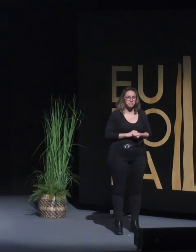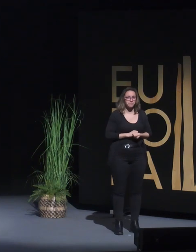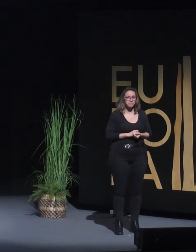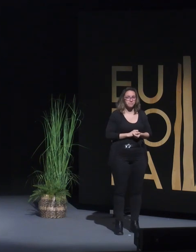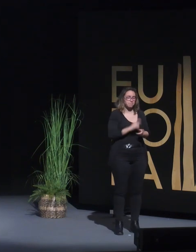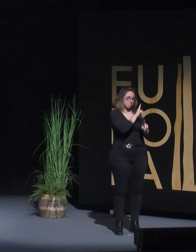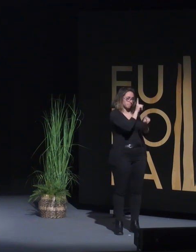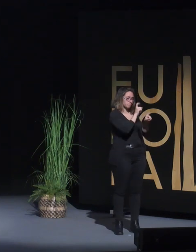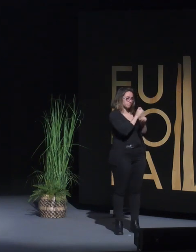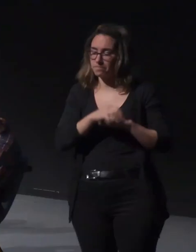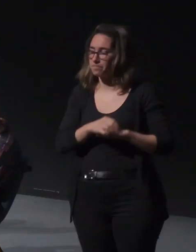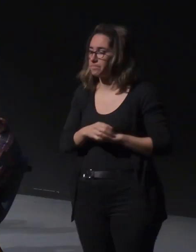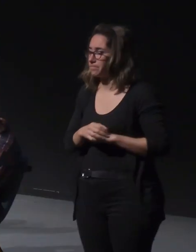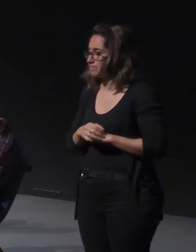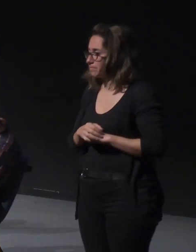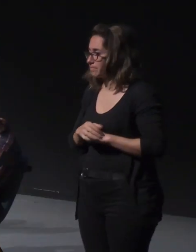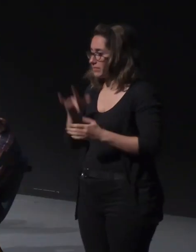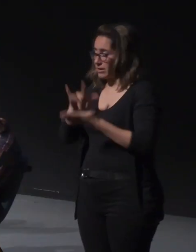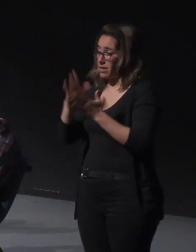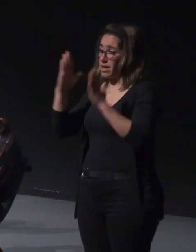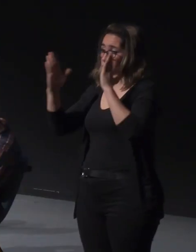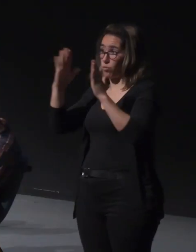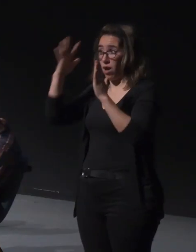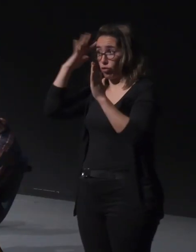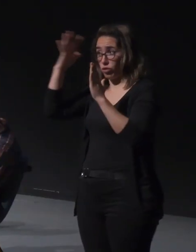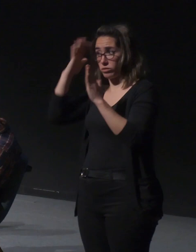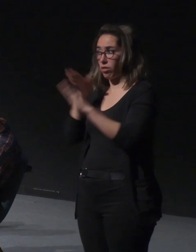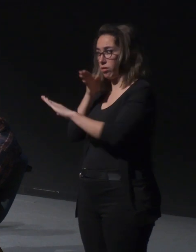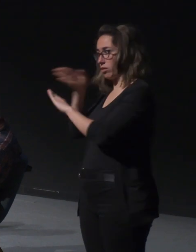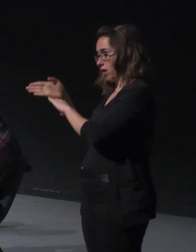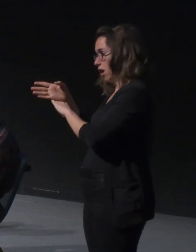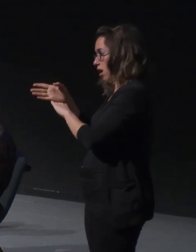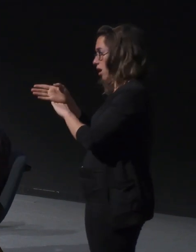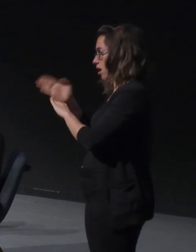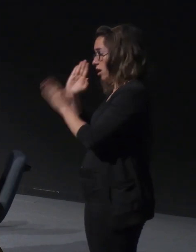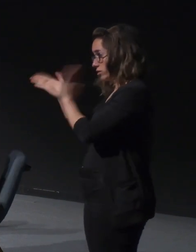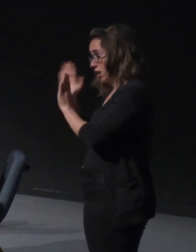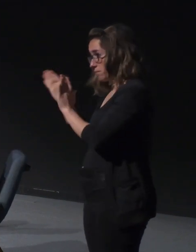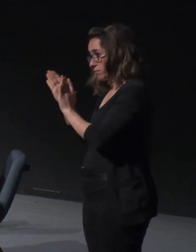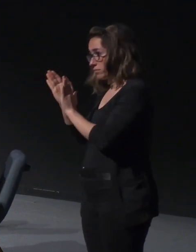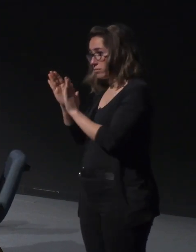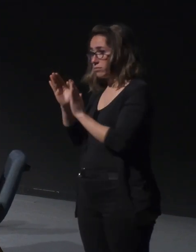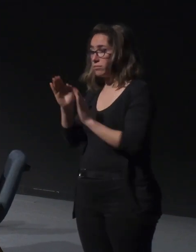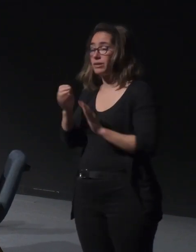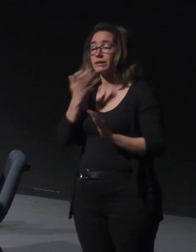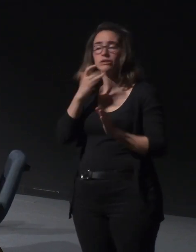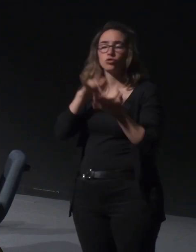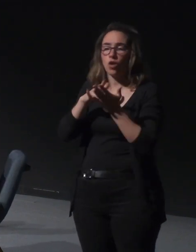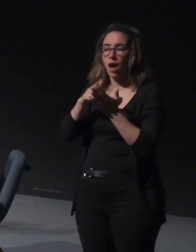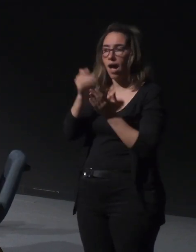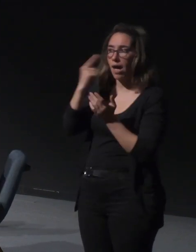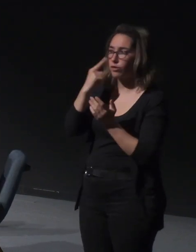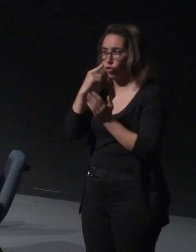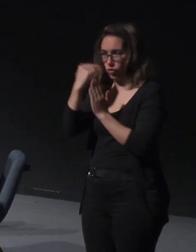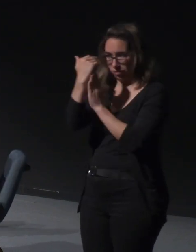Sobre déficit de atención en adolescencia, ¿puede ayudarles una terapia sin tratamiento farmacológico? ¿Cómo? ¿Con? Sobre déficit de atención en